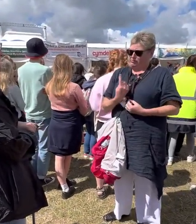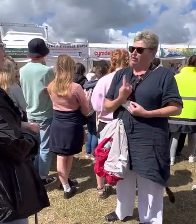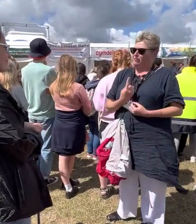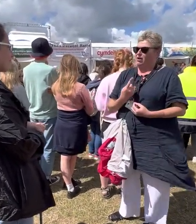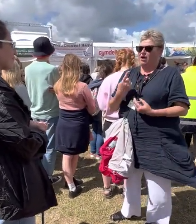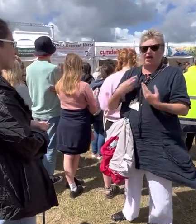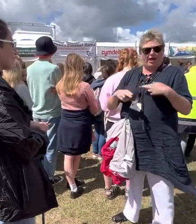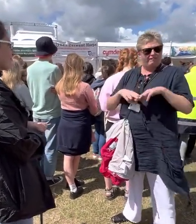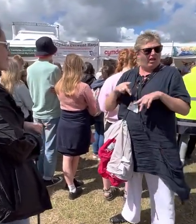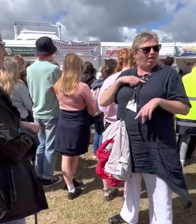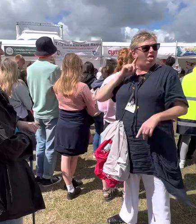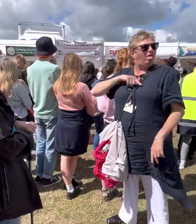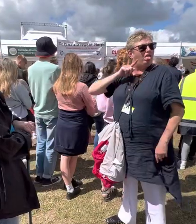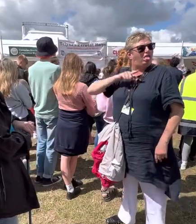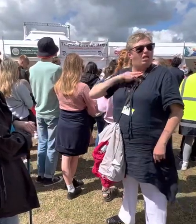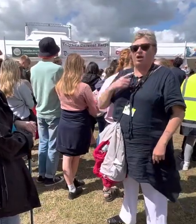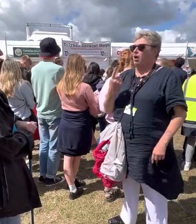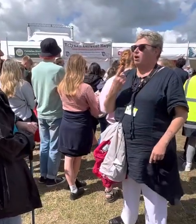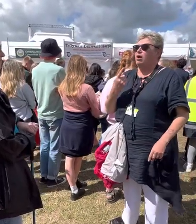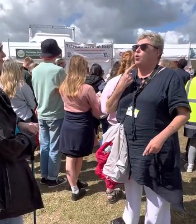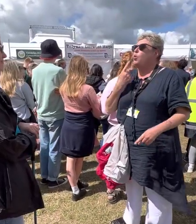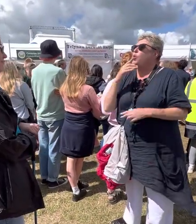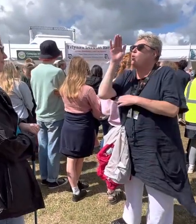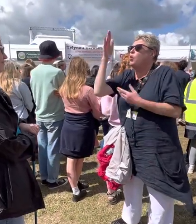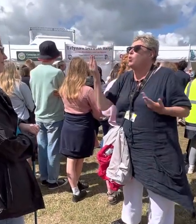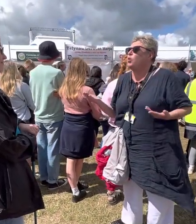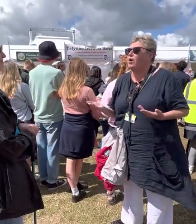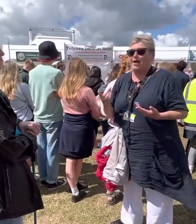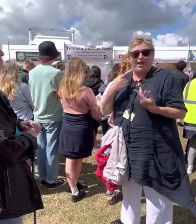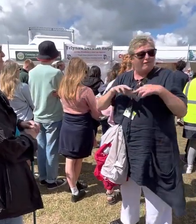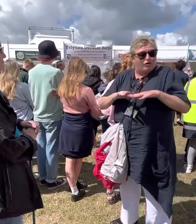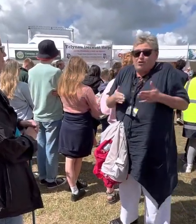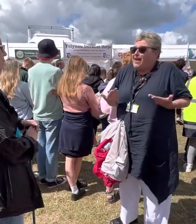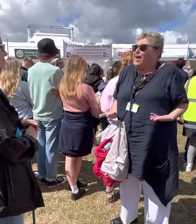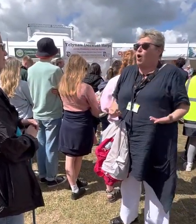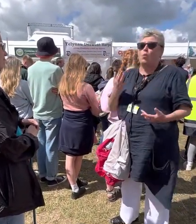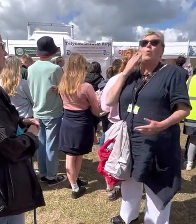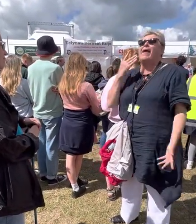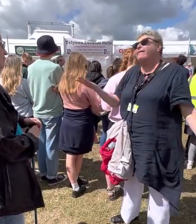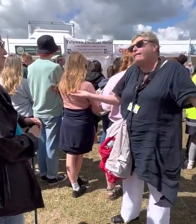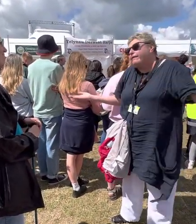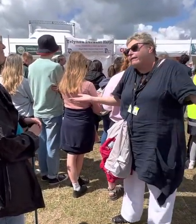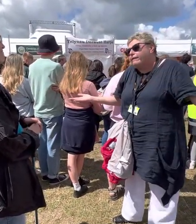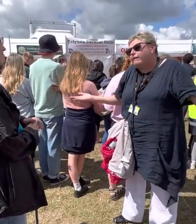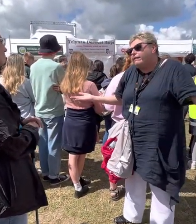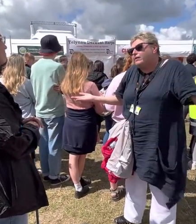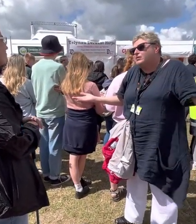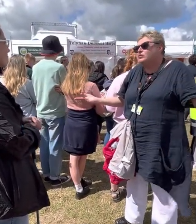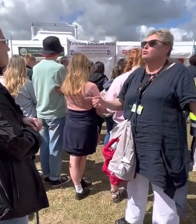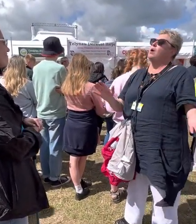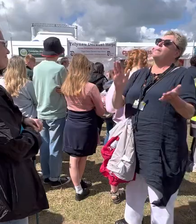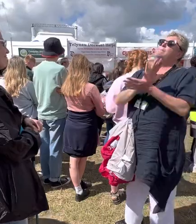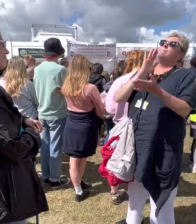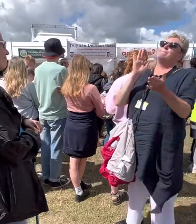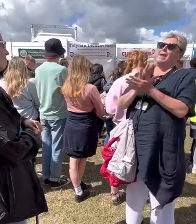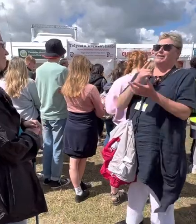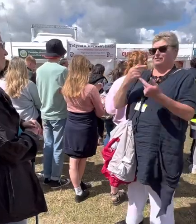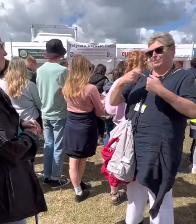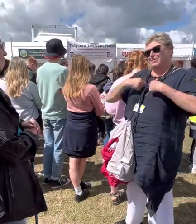yn ni, pwy, os nad y rwan, pa bryd. Felly mae'n bleser mawr gen i wahodd y